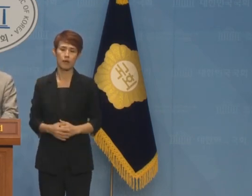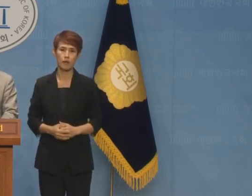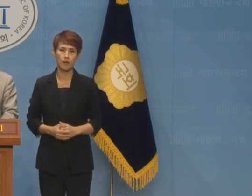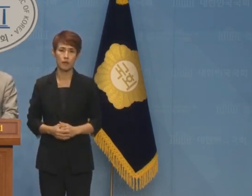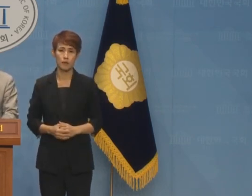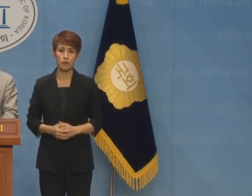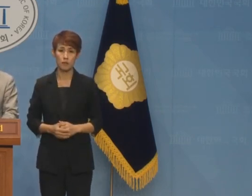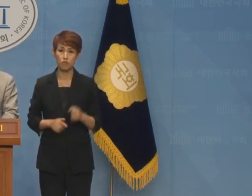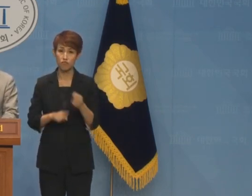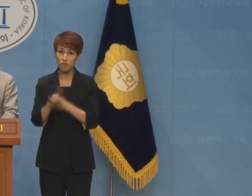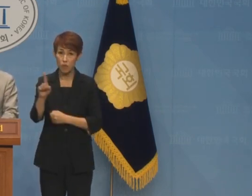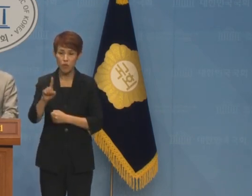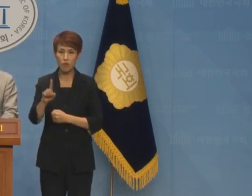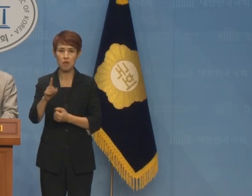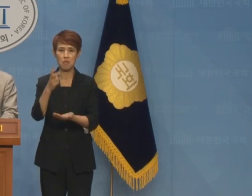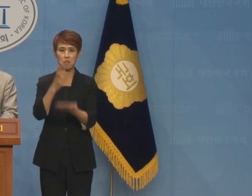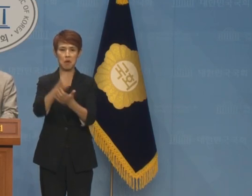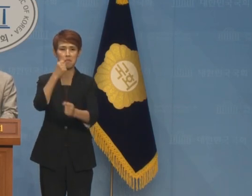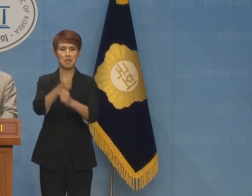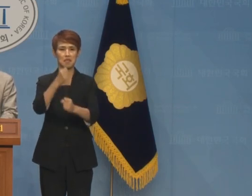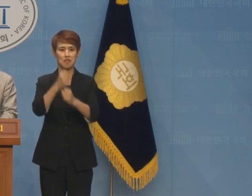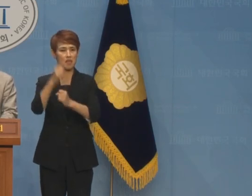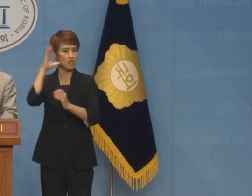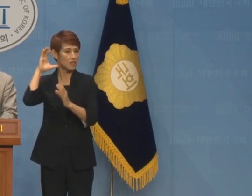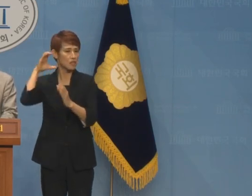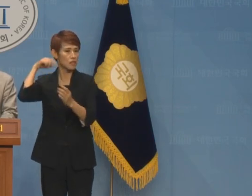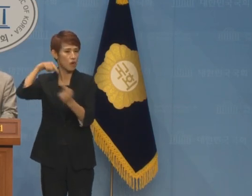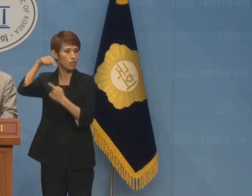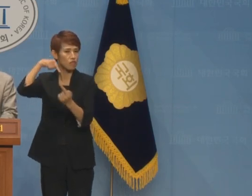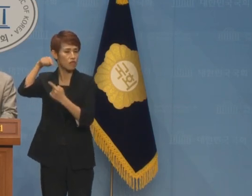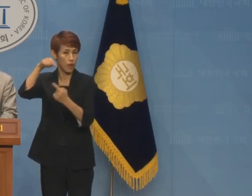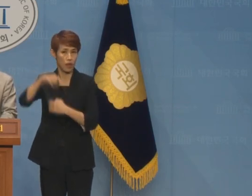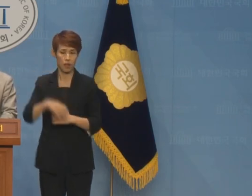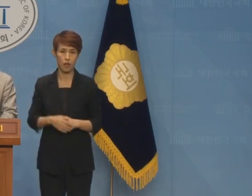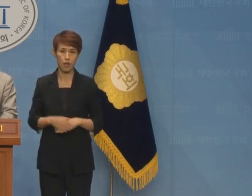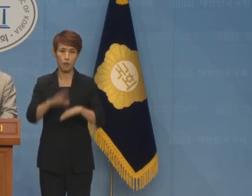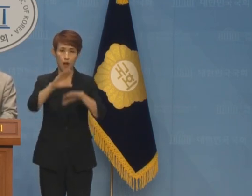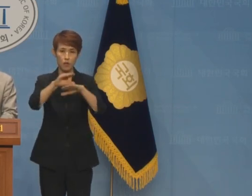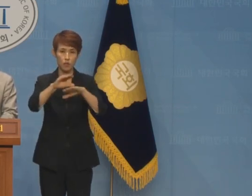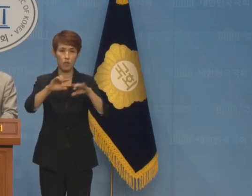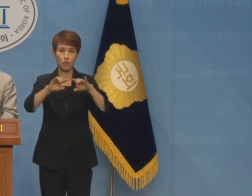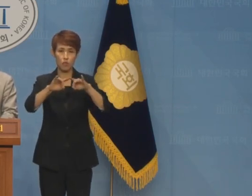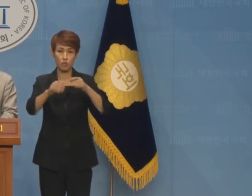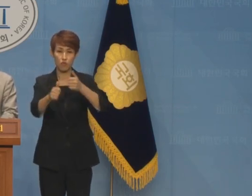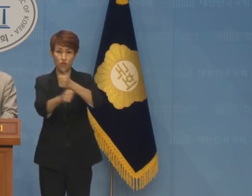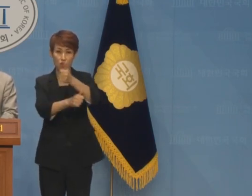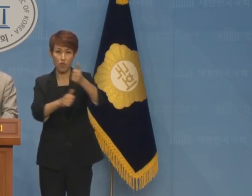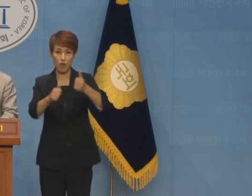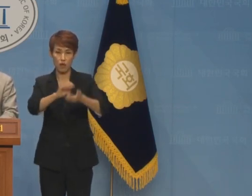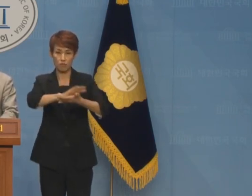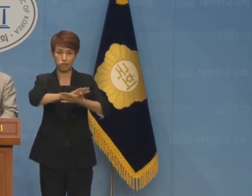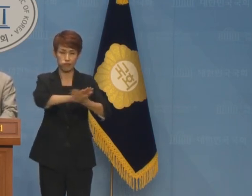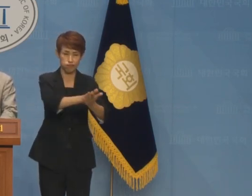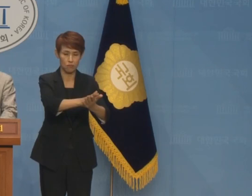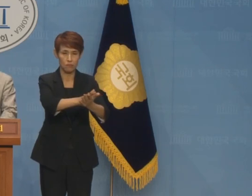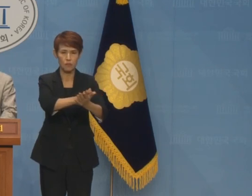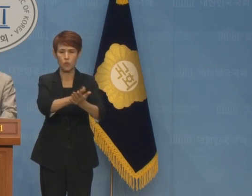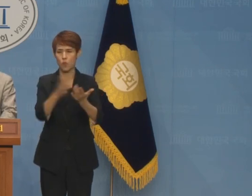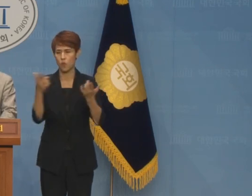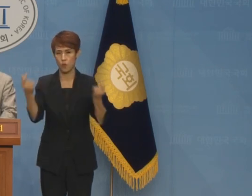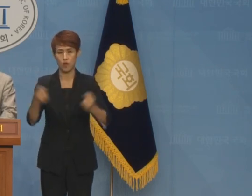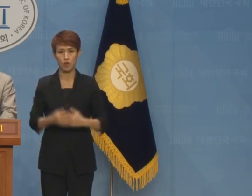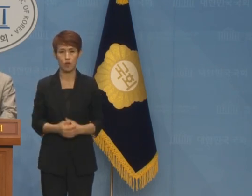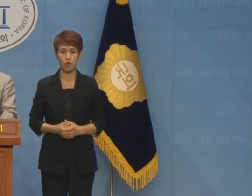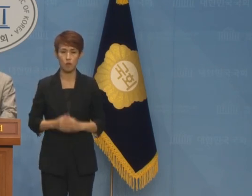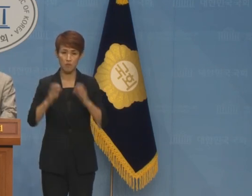명부는 입법 청문회이나 실제로는 방통위 무력화 투쟁에 가깝습니다 민생은